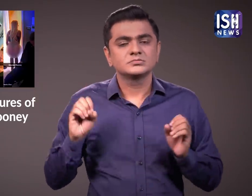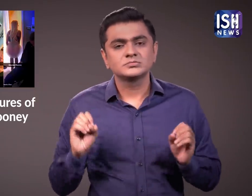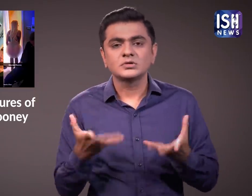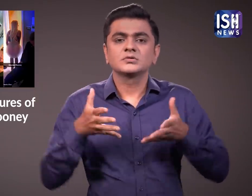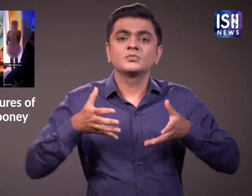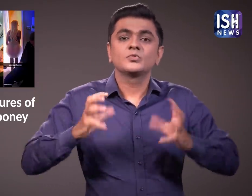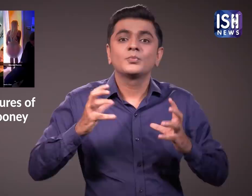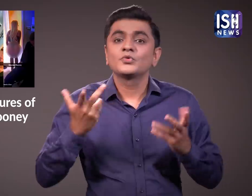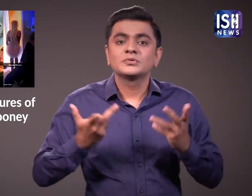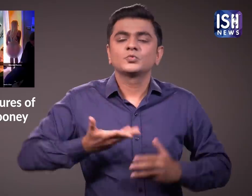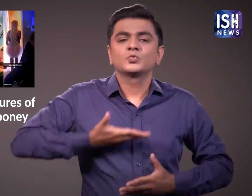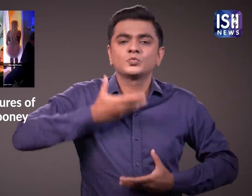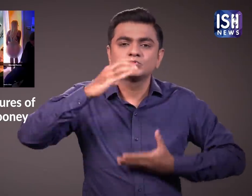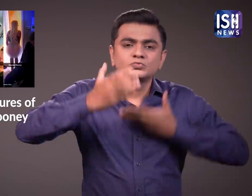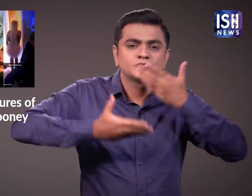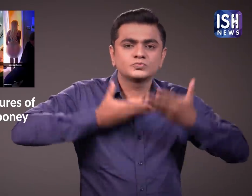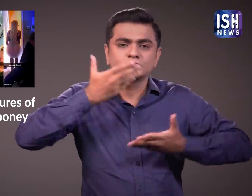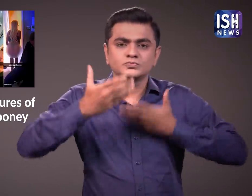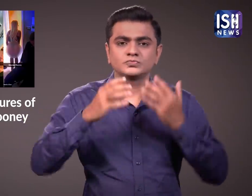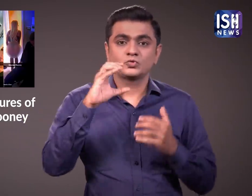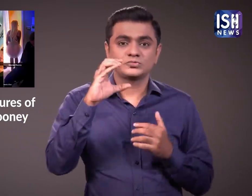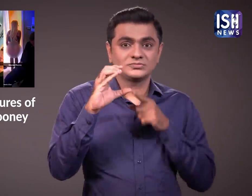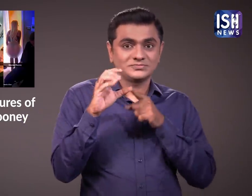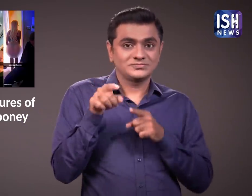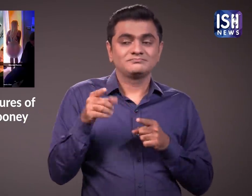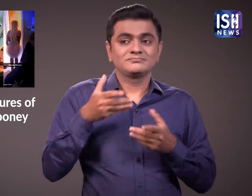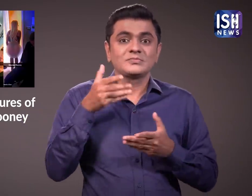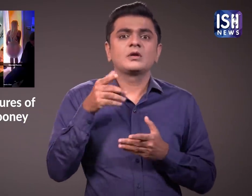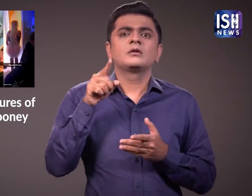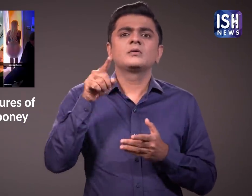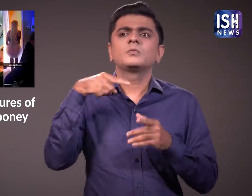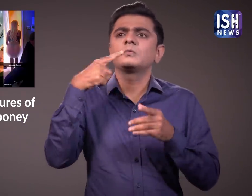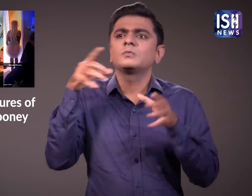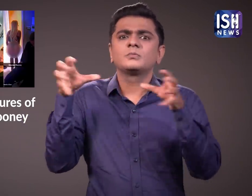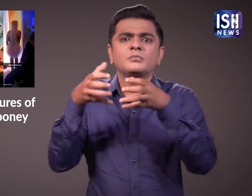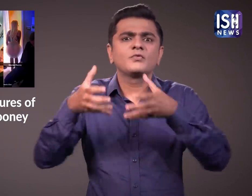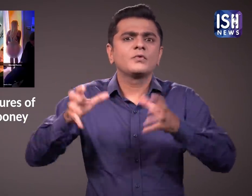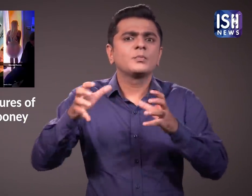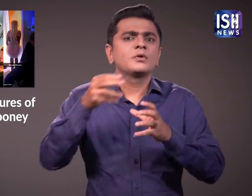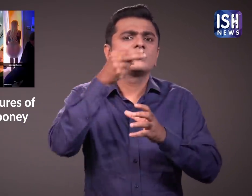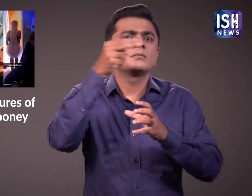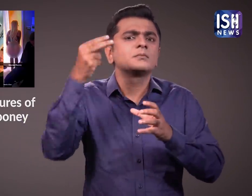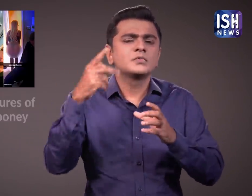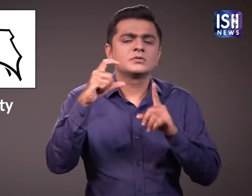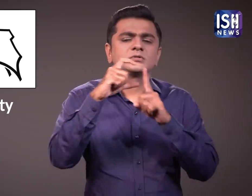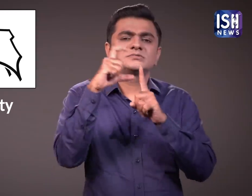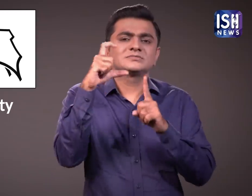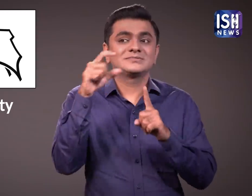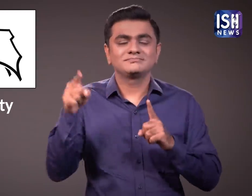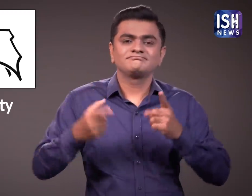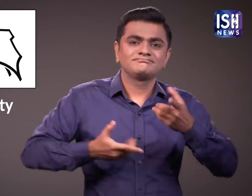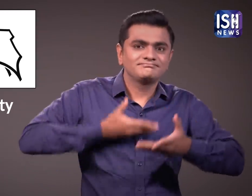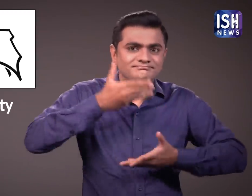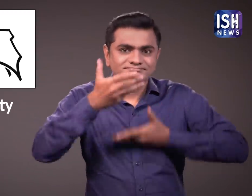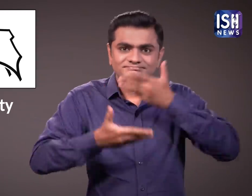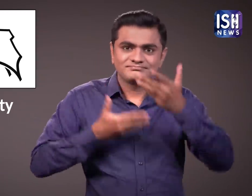वह डर्बी काउंटी फुटबॉल टीम के एक कोच भी है।